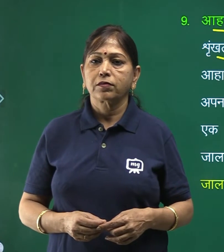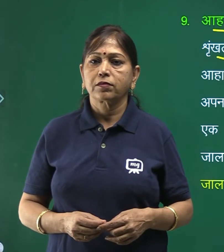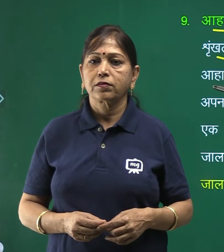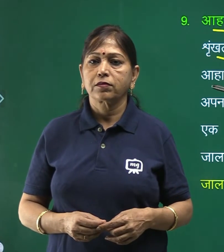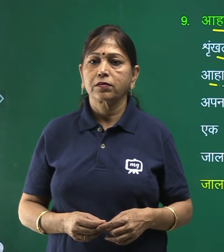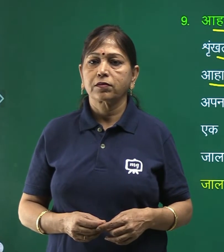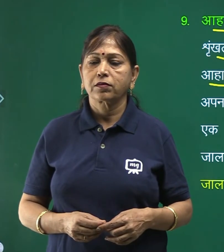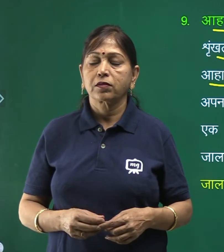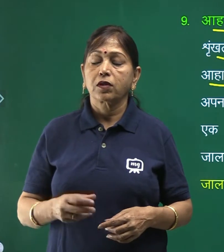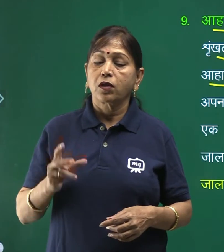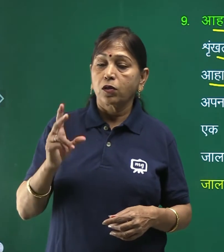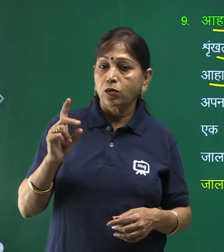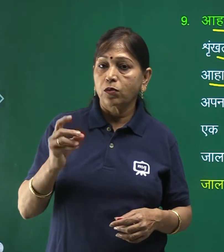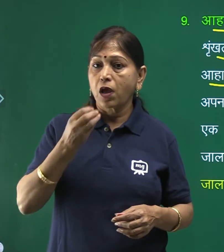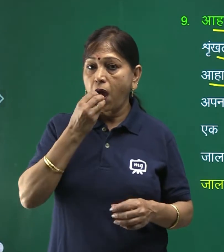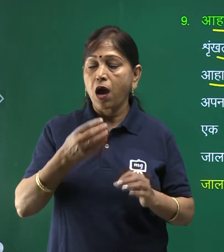अन्य आहार श्रृंखला के